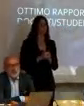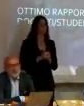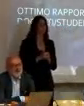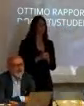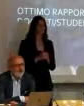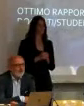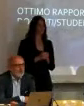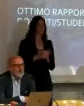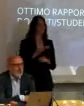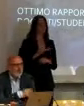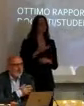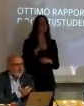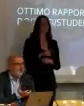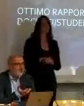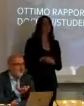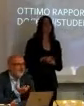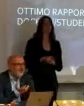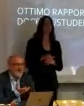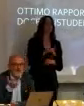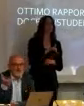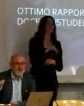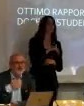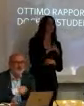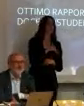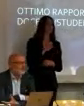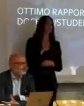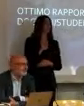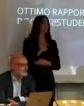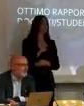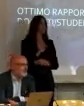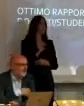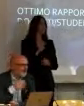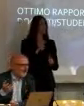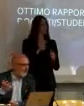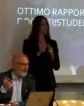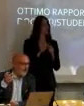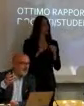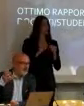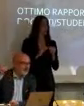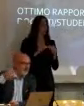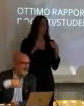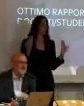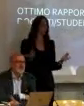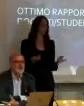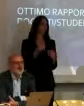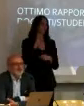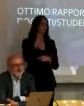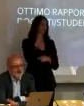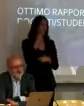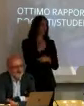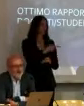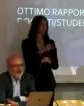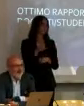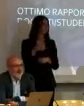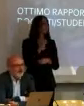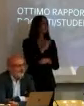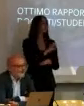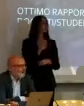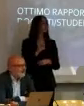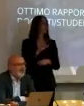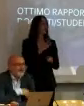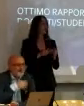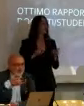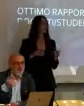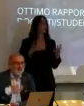un ottimo rapporto tra docenti e studenti, tra l'altro anche molti studenti li avete docenti li avete visti